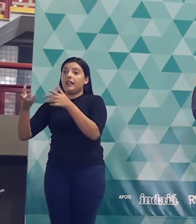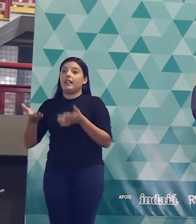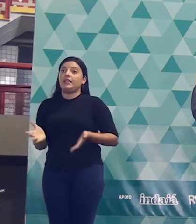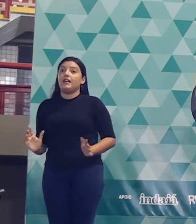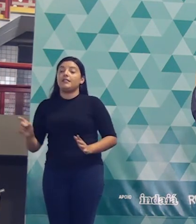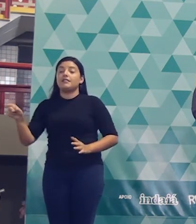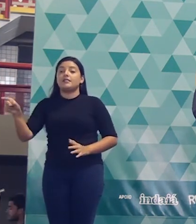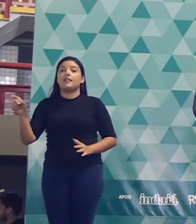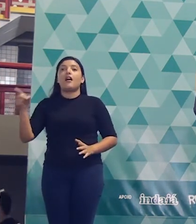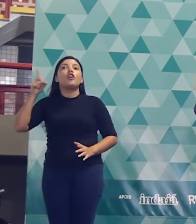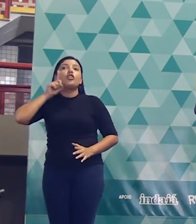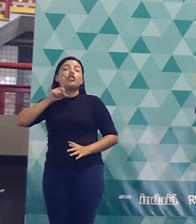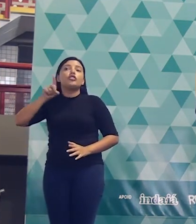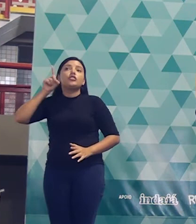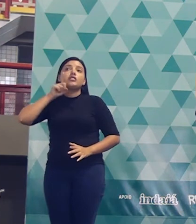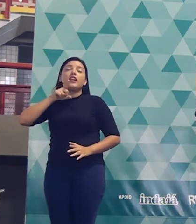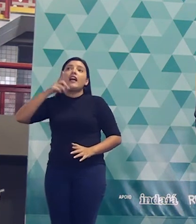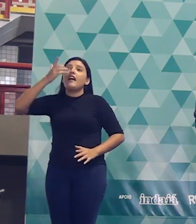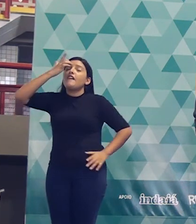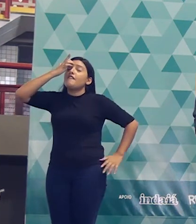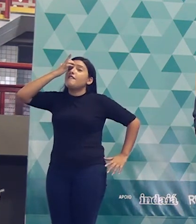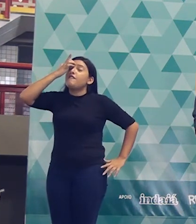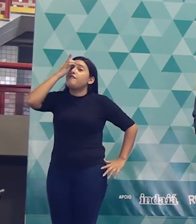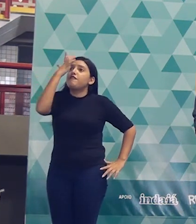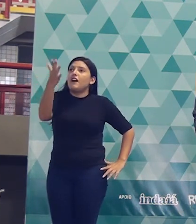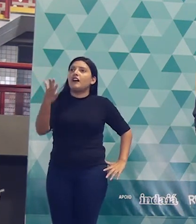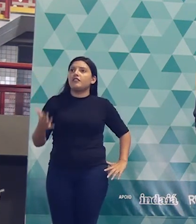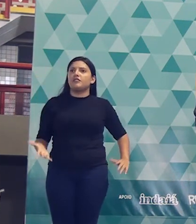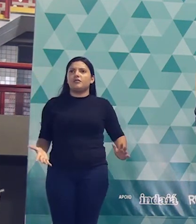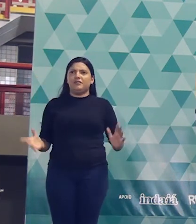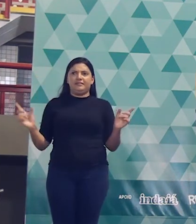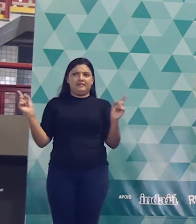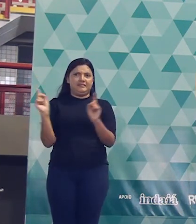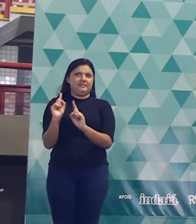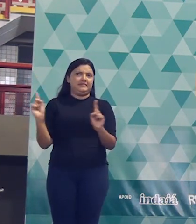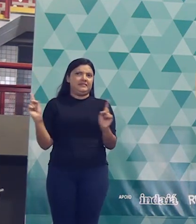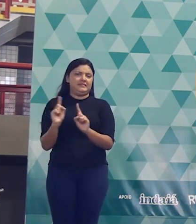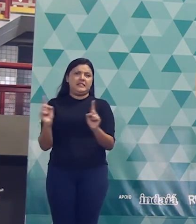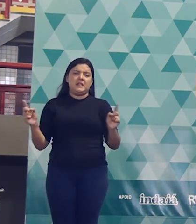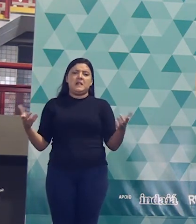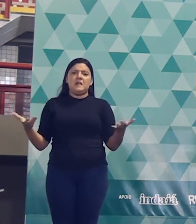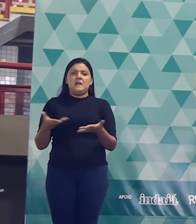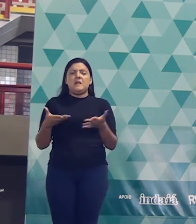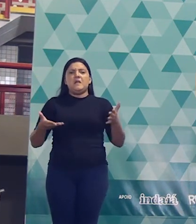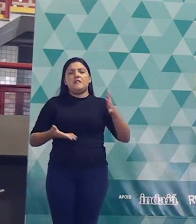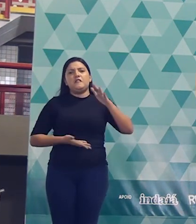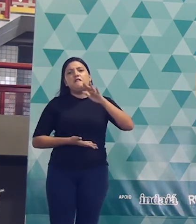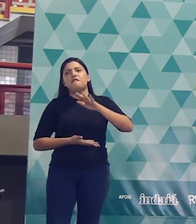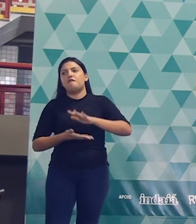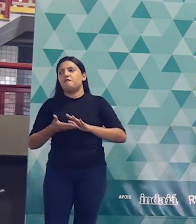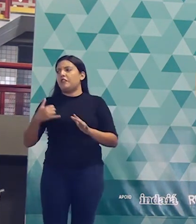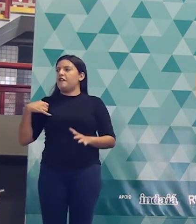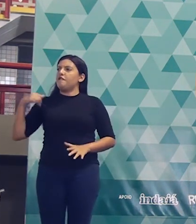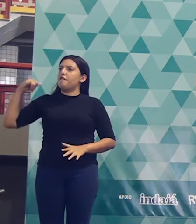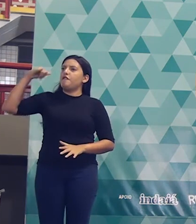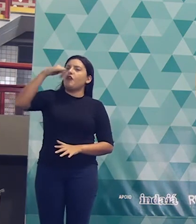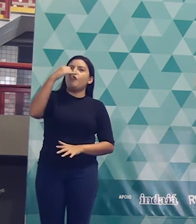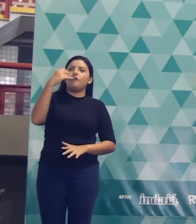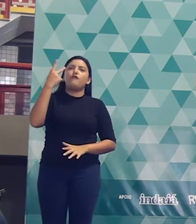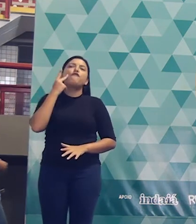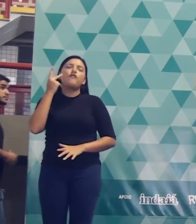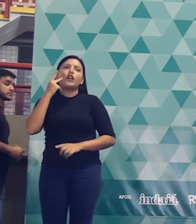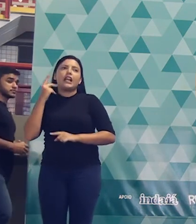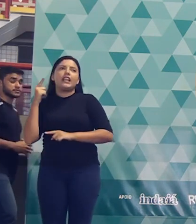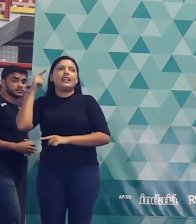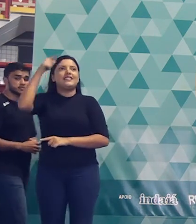Estados Unidos naquela época era tão fácil como é hoje? Não. Hoje tem voo Fortaleza, Miami,